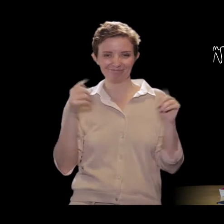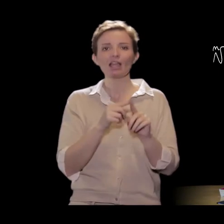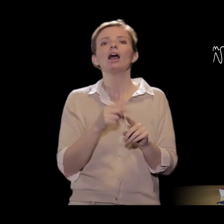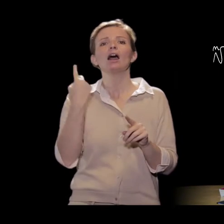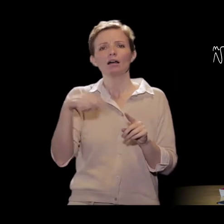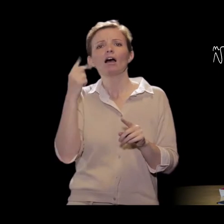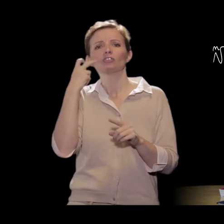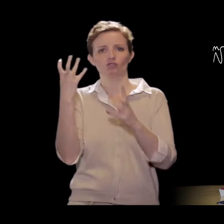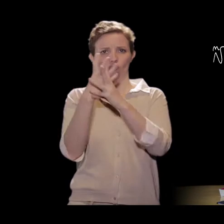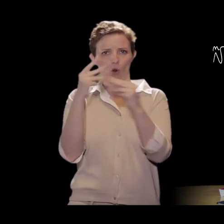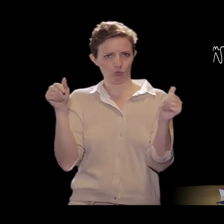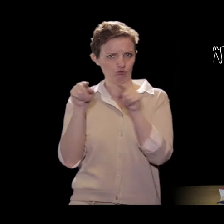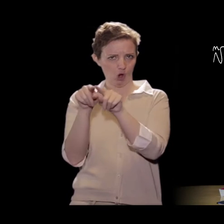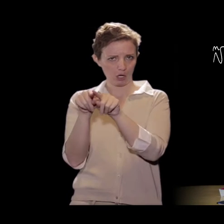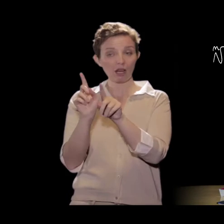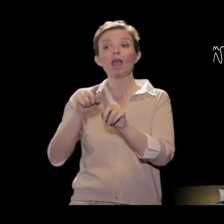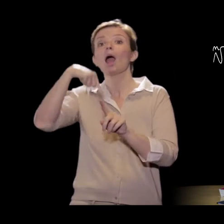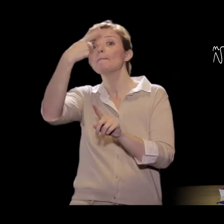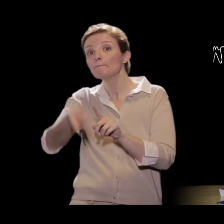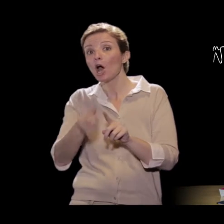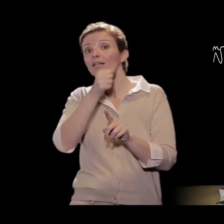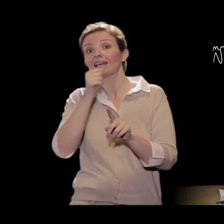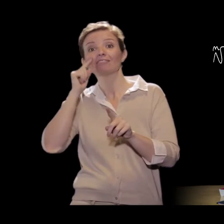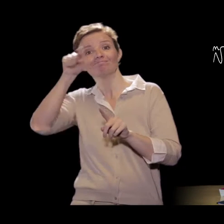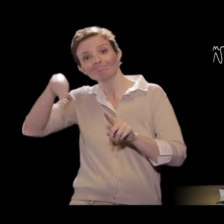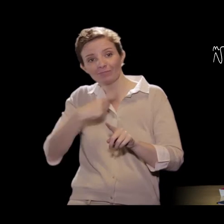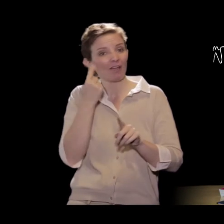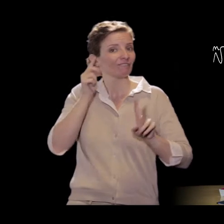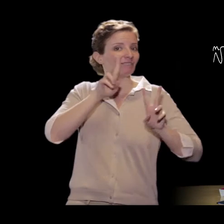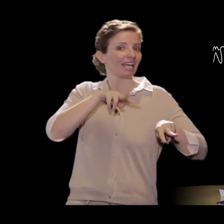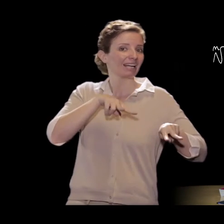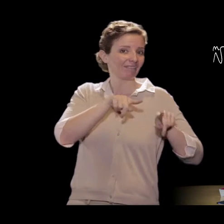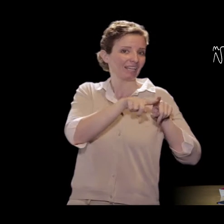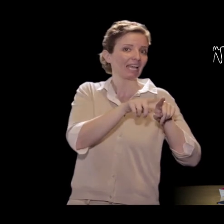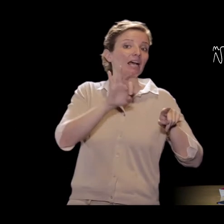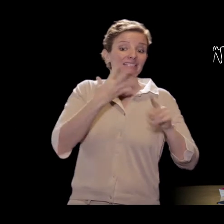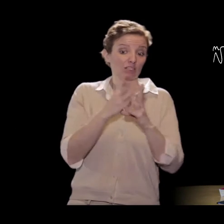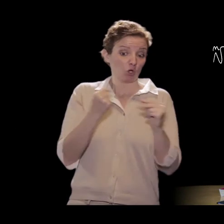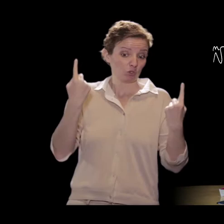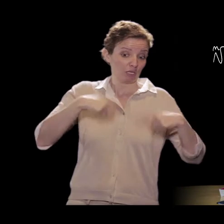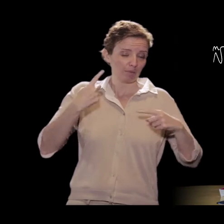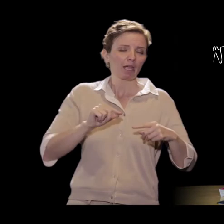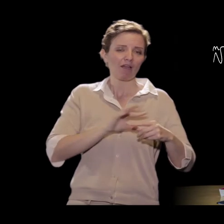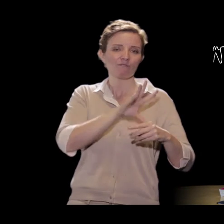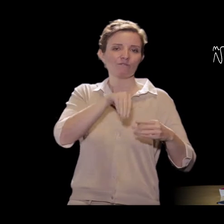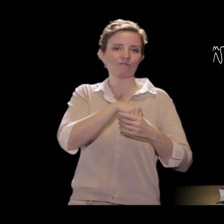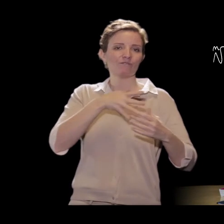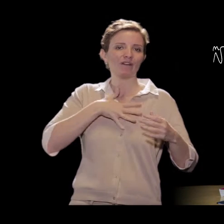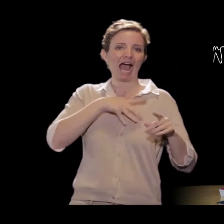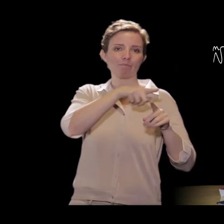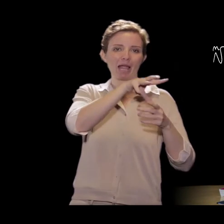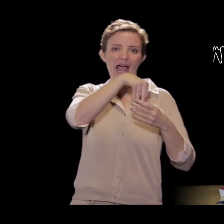le soluzioni e poi Dobbiamo verificare però se quelle soluzioni fanno parte del dominio di esistenza che abbiamo